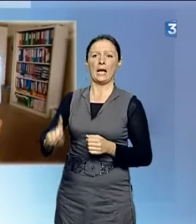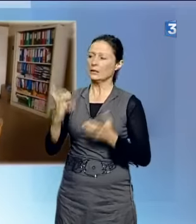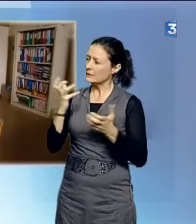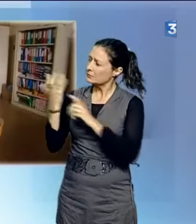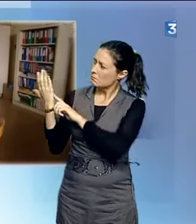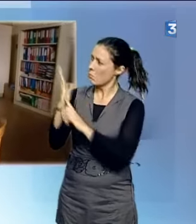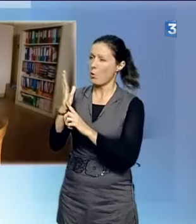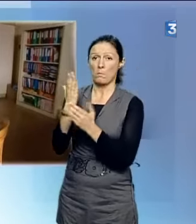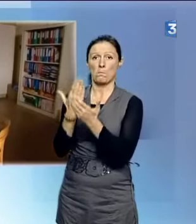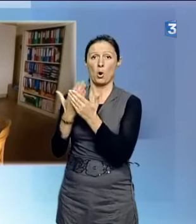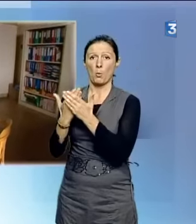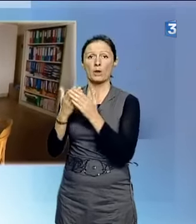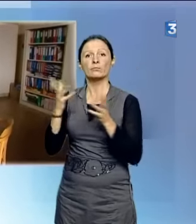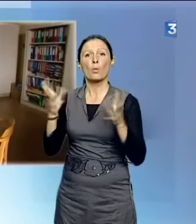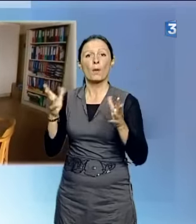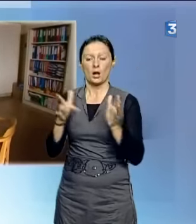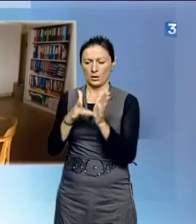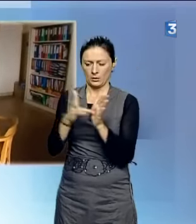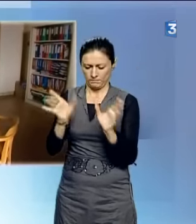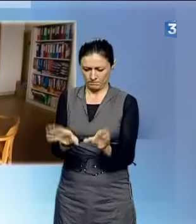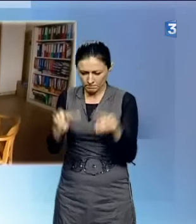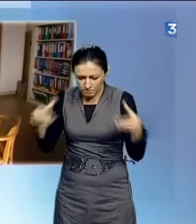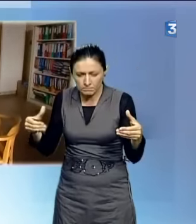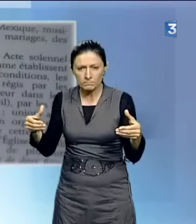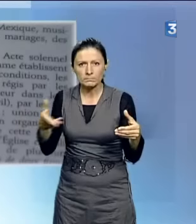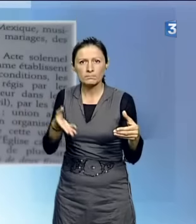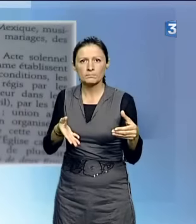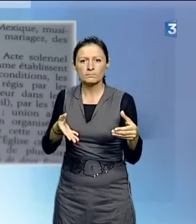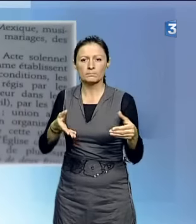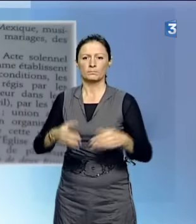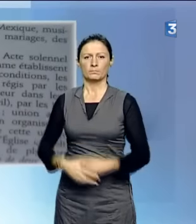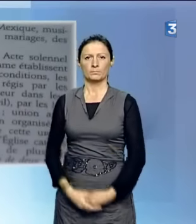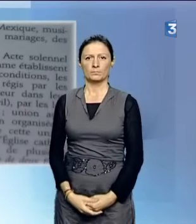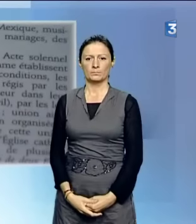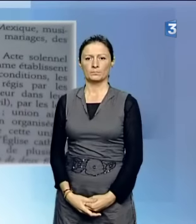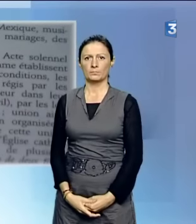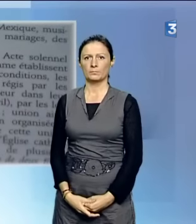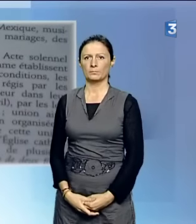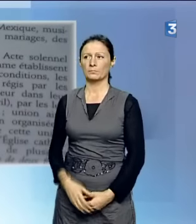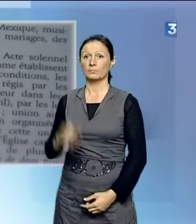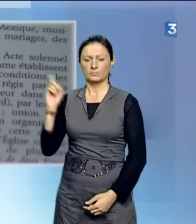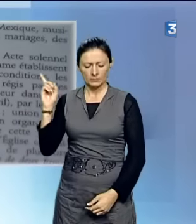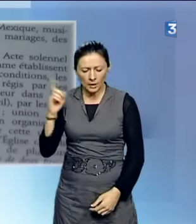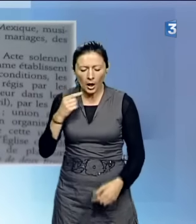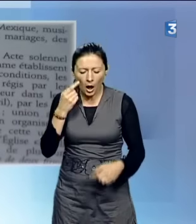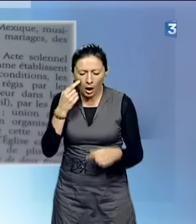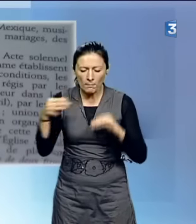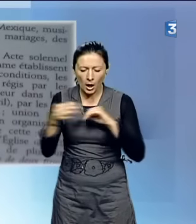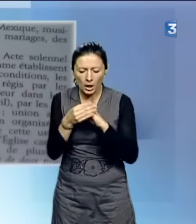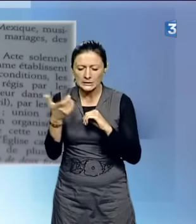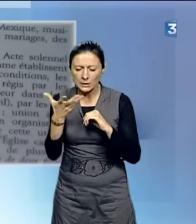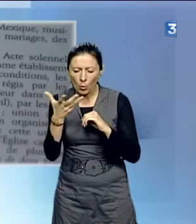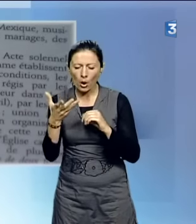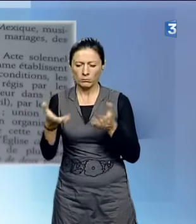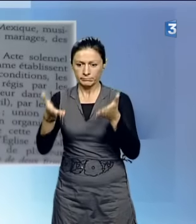le premier magistrat de la commune vérifie dans le dictionnaire la définition. Acte solennel par lequel un